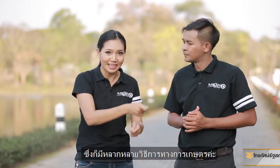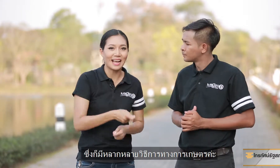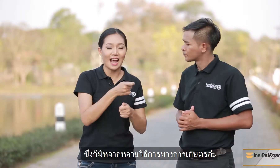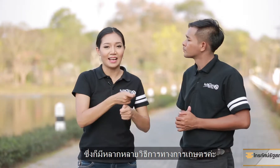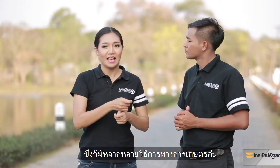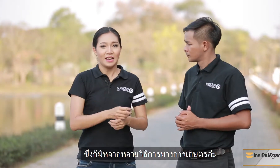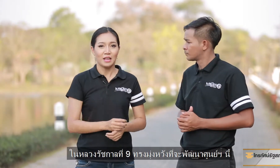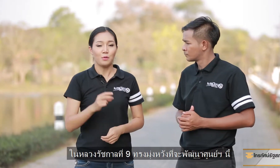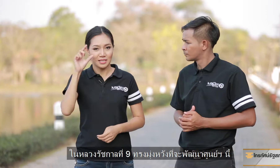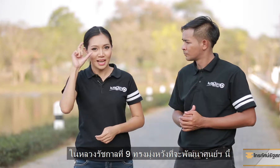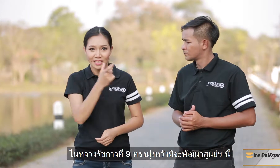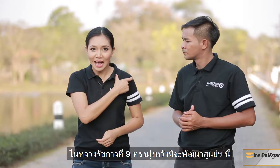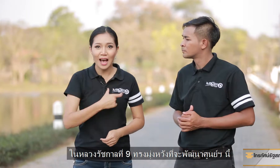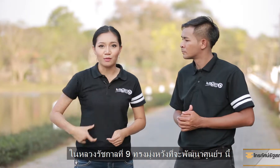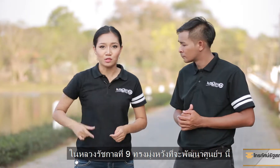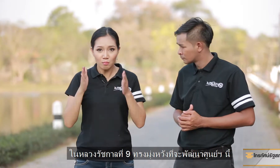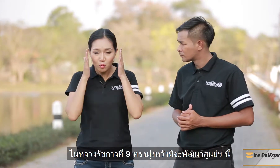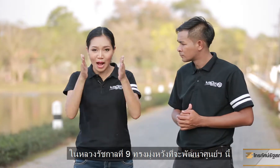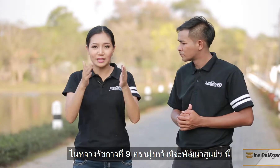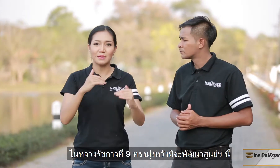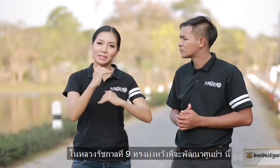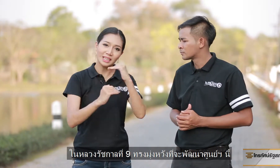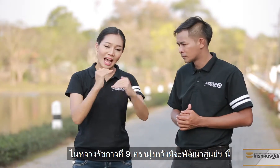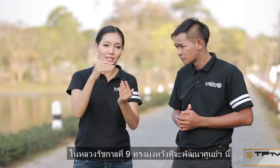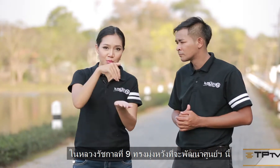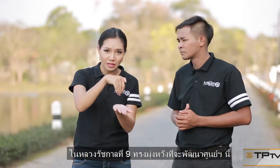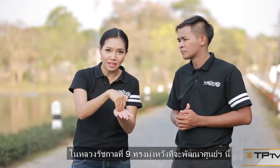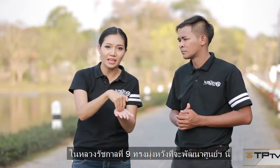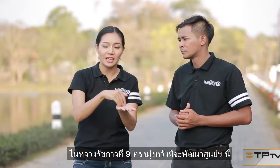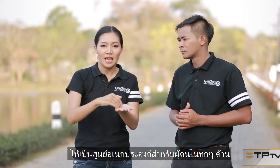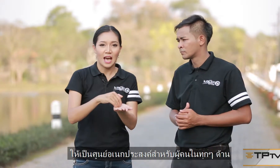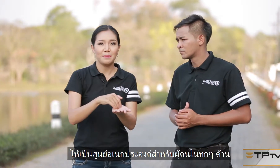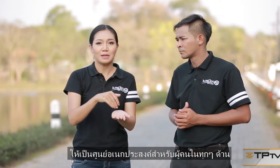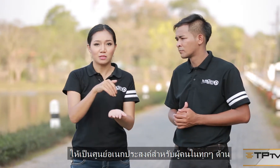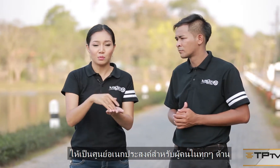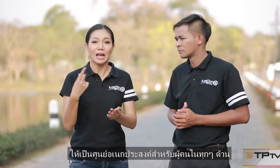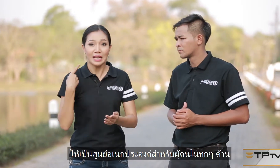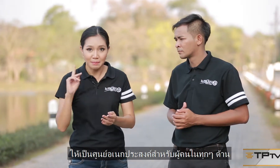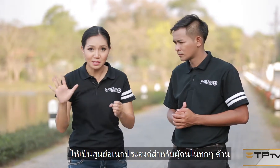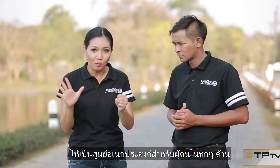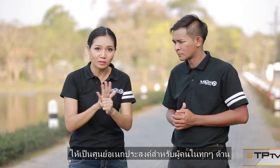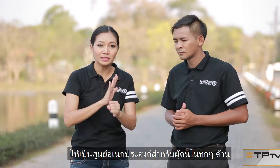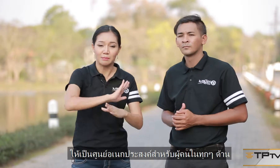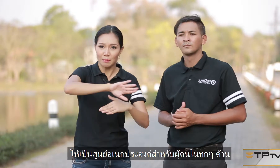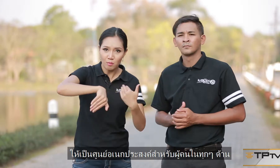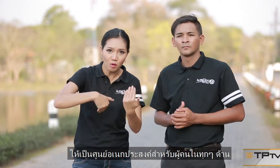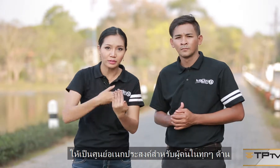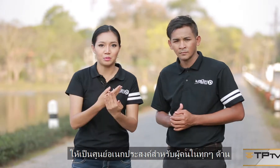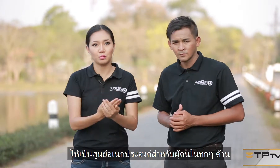ตรค่ะในหลวงรัชกาลที่9ทรงมุ่งหวังที่จะพัฒนาศูนย์นี้ให้เป็นศูนย์อเนกประสงค์สำหรับผู้คนในทุก